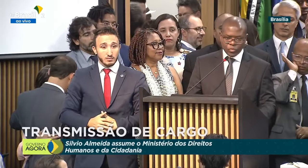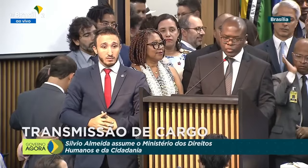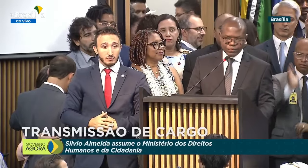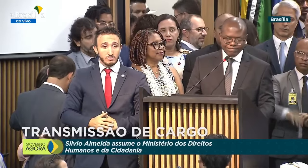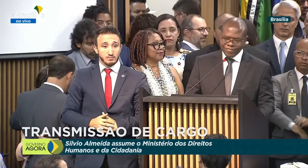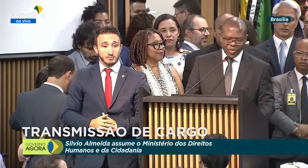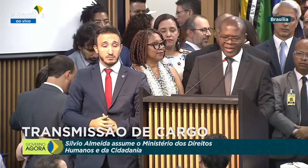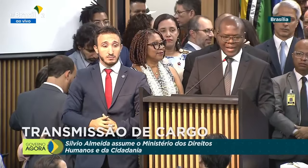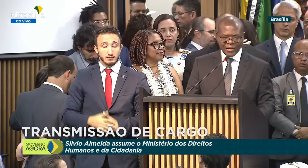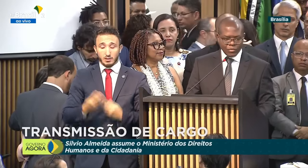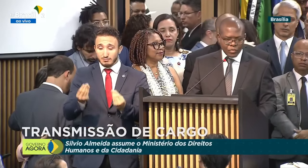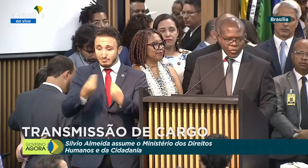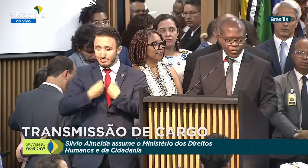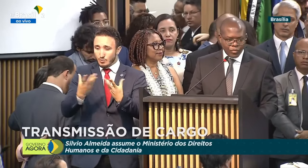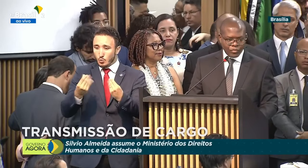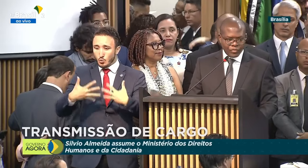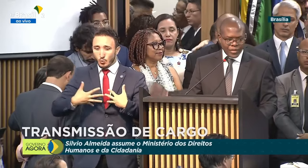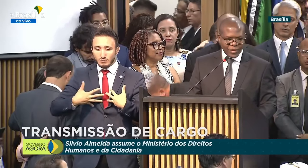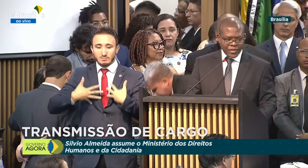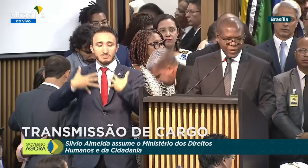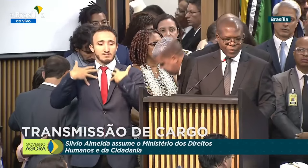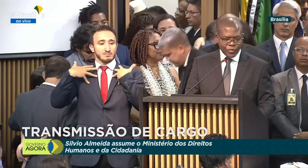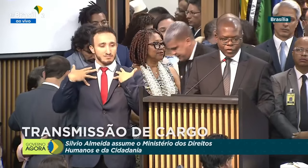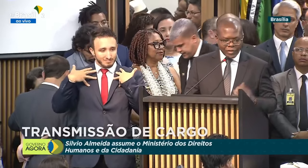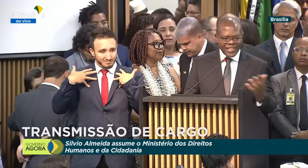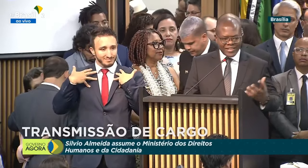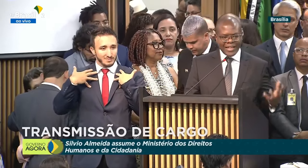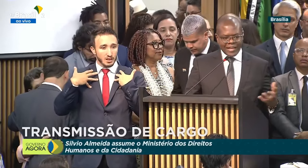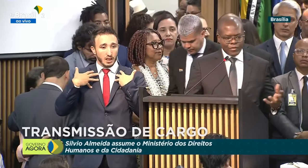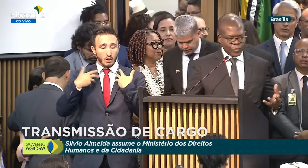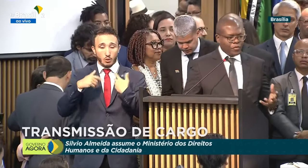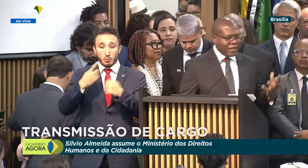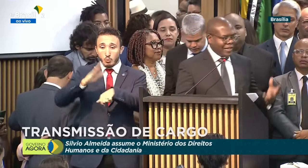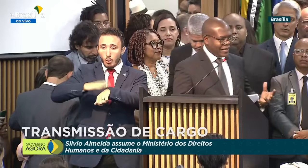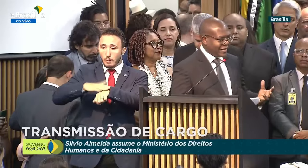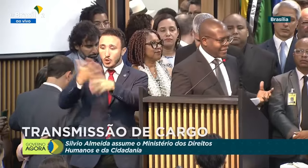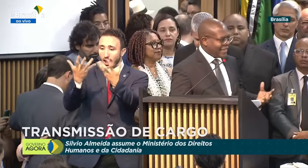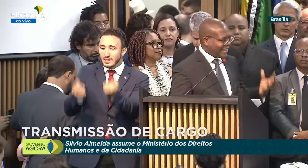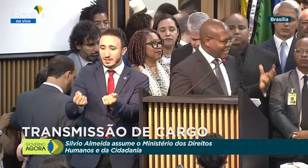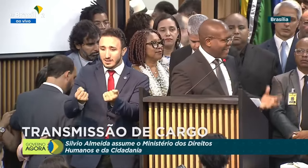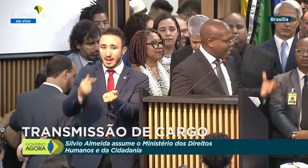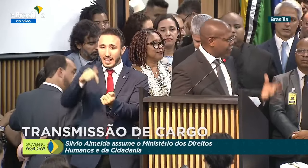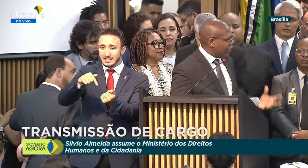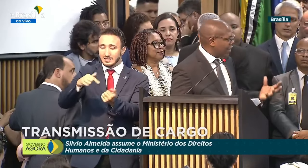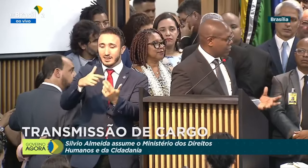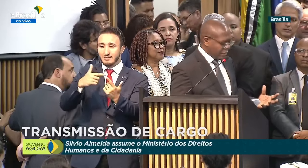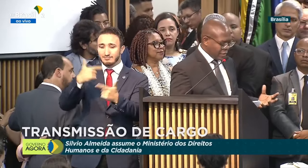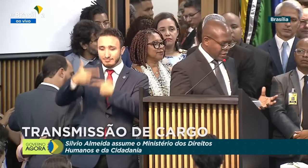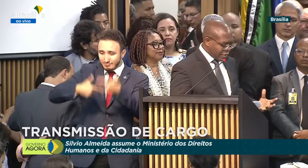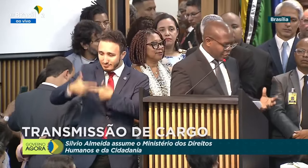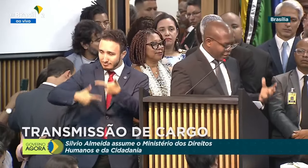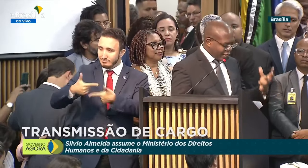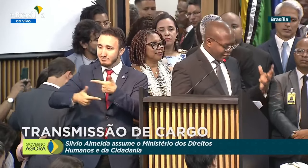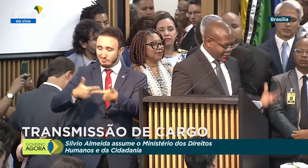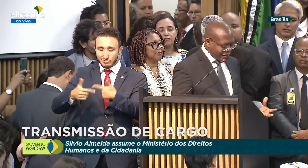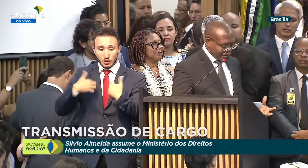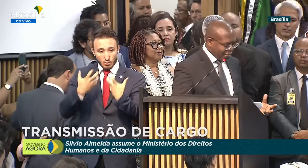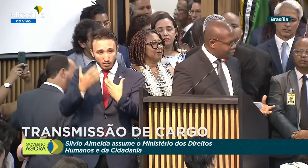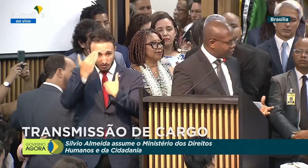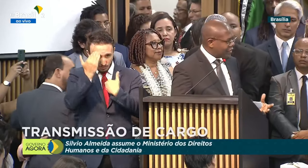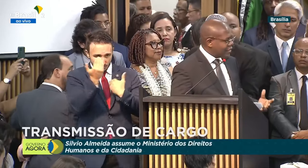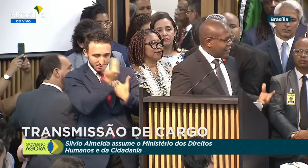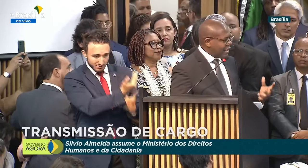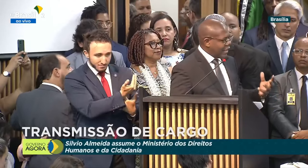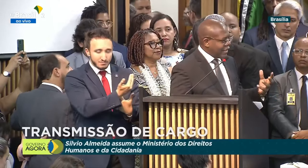muito me honraram com quando aceitaram como eu falei essa tarefa então eu quero agradecer